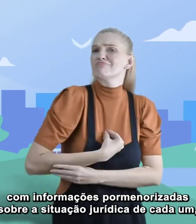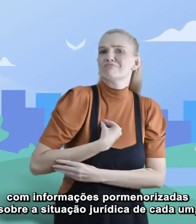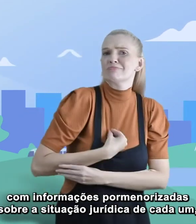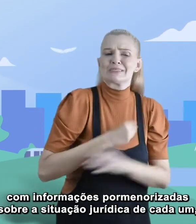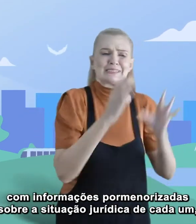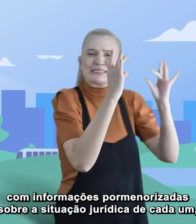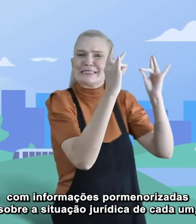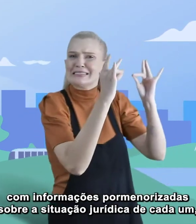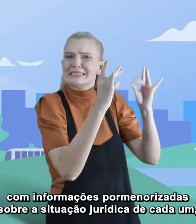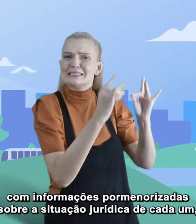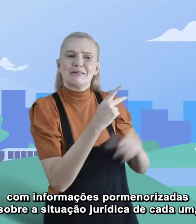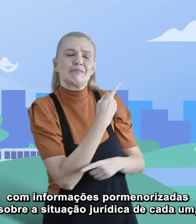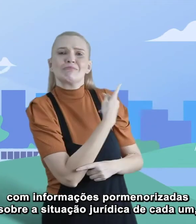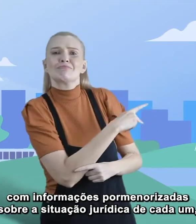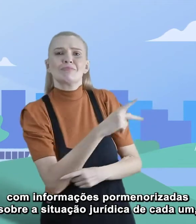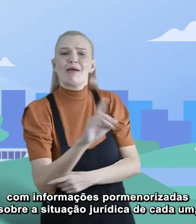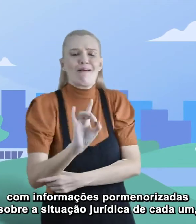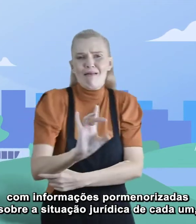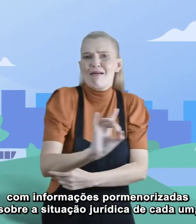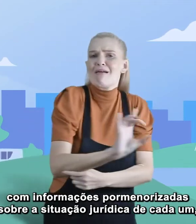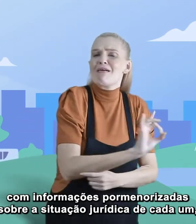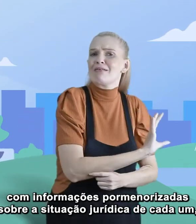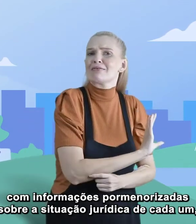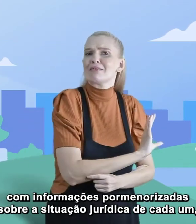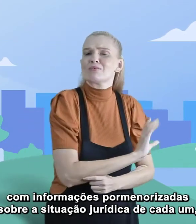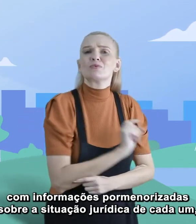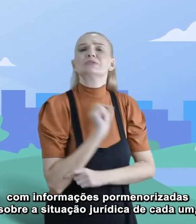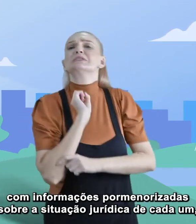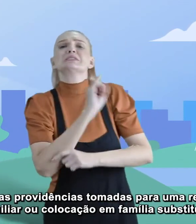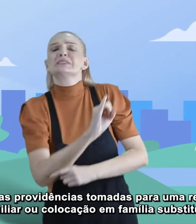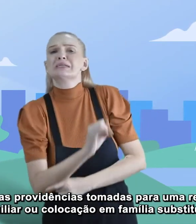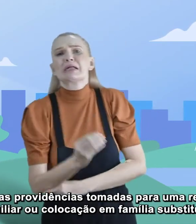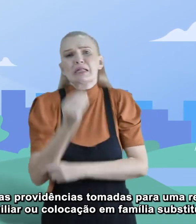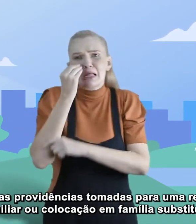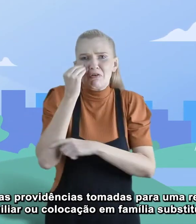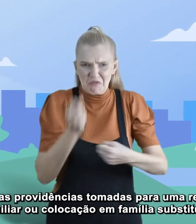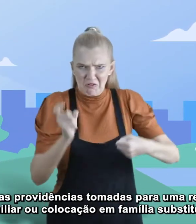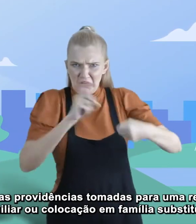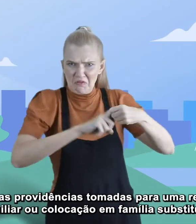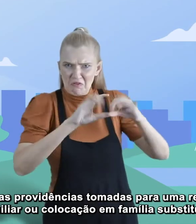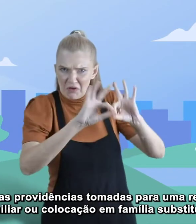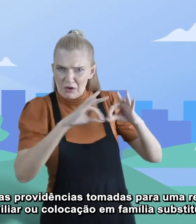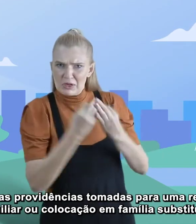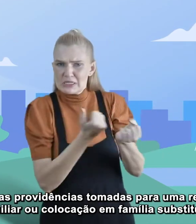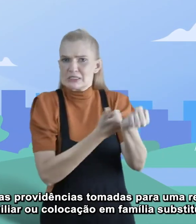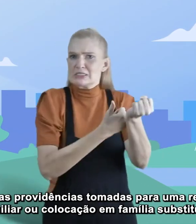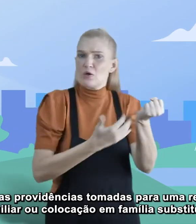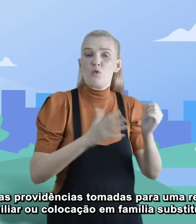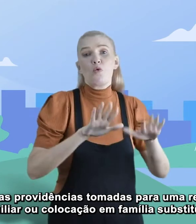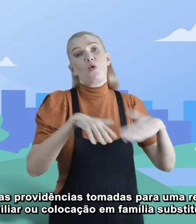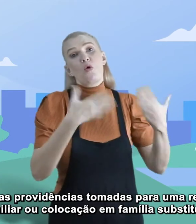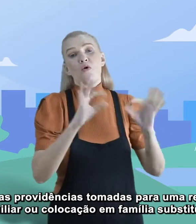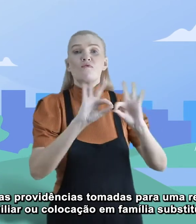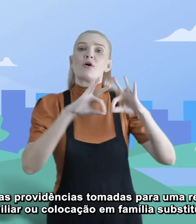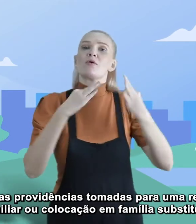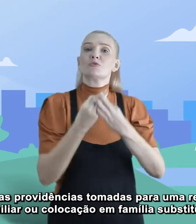informações pormenorizadas sobre a situação jurídica de cada um, bem como as providências tomadas para uma reintegração familiar ou